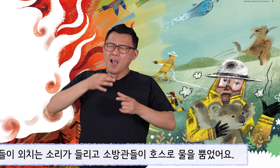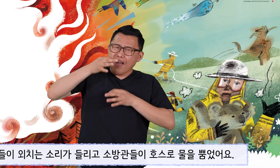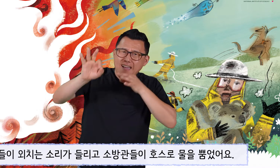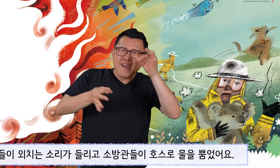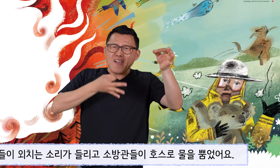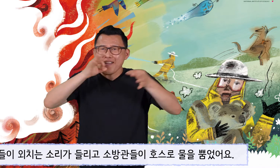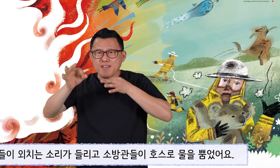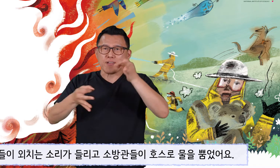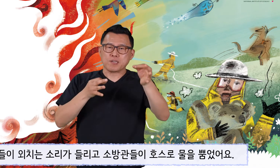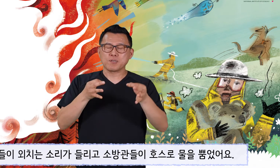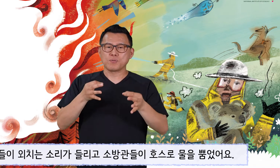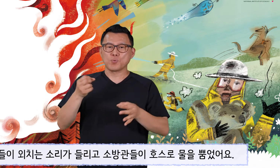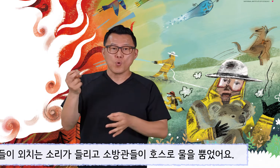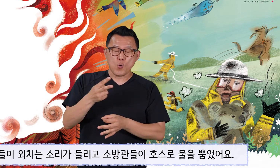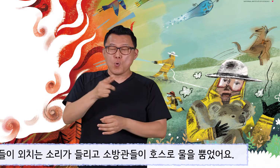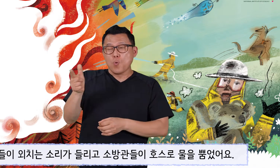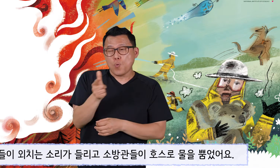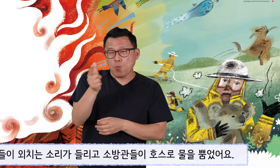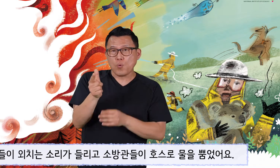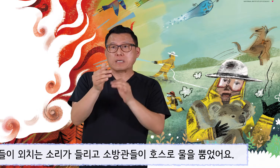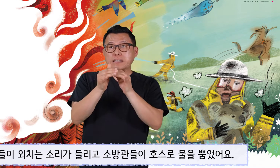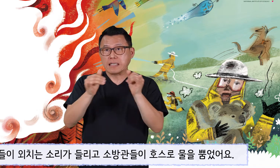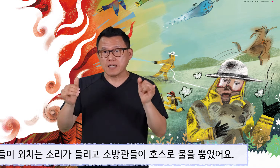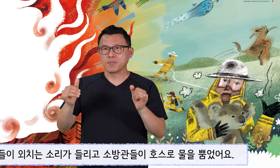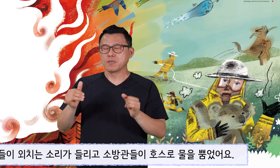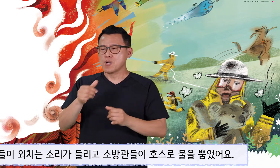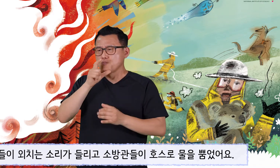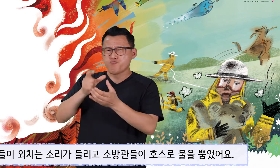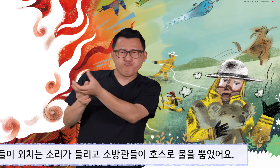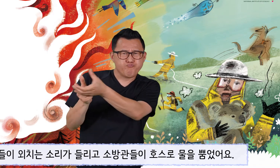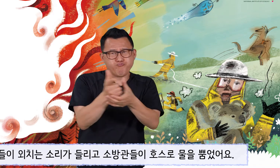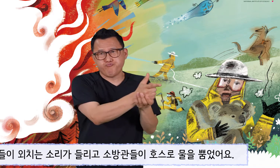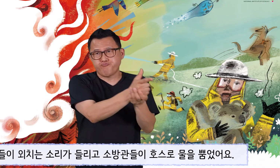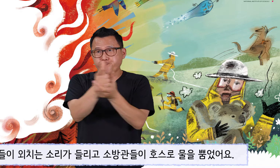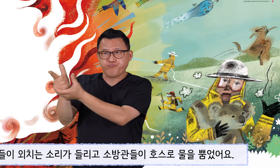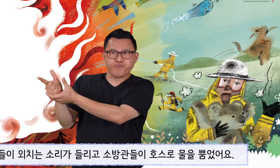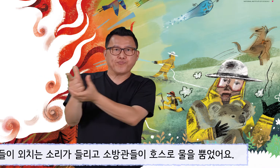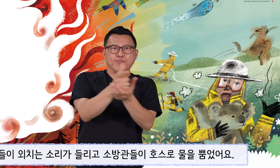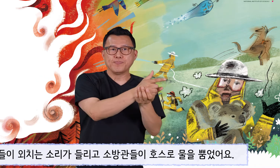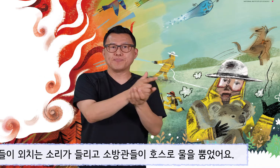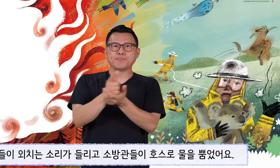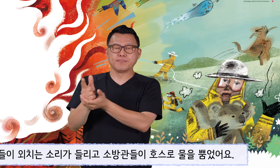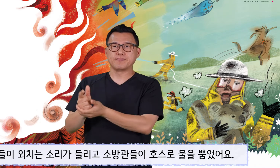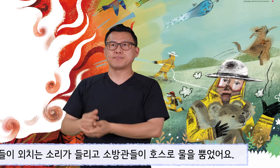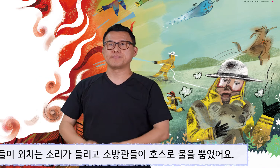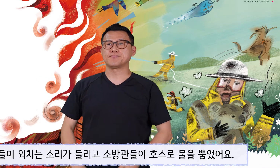사람들이 외치는 소리가 들리고 소방관들이 호스로 물을 뿜었어요.